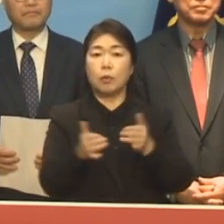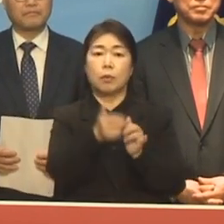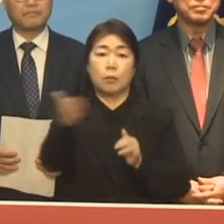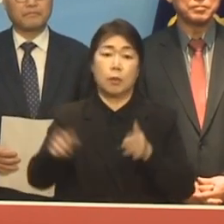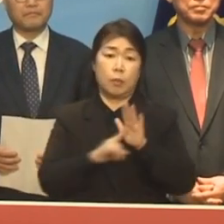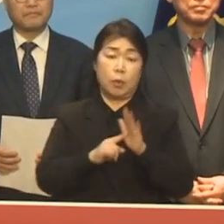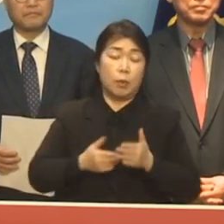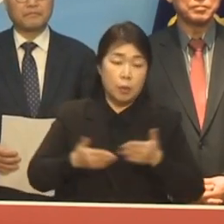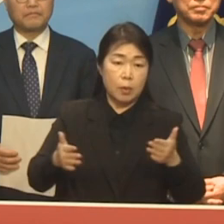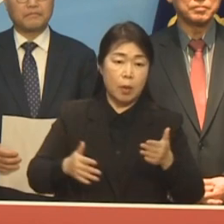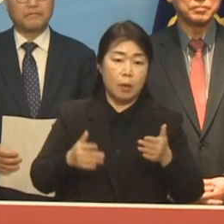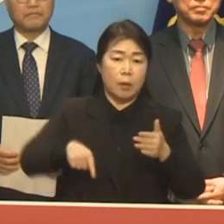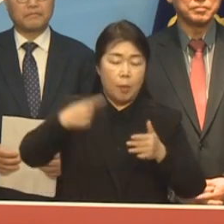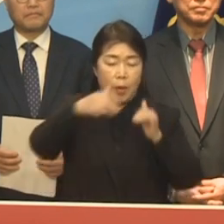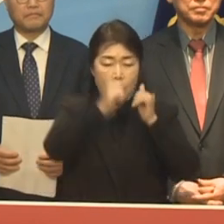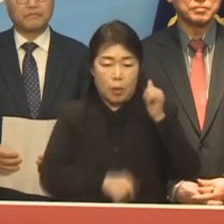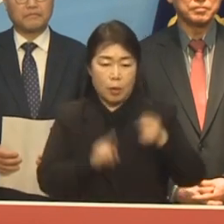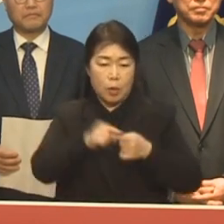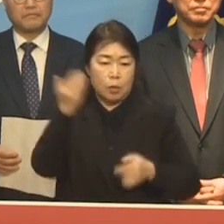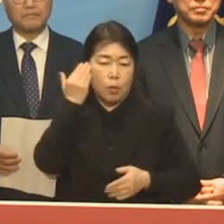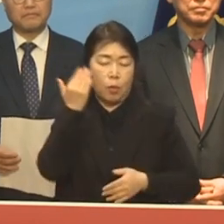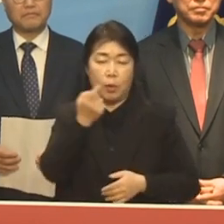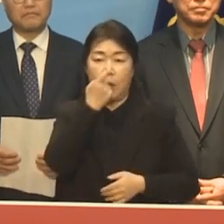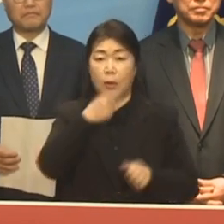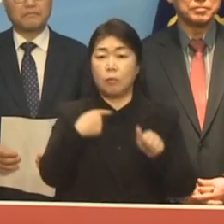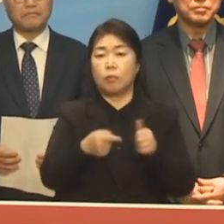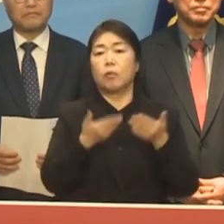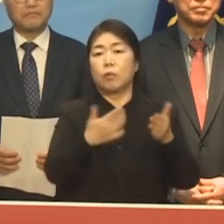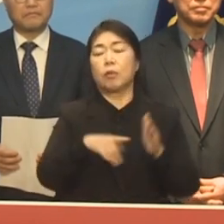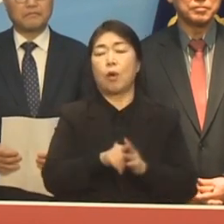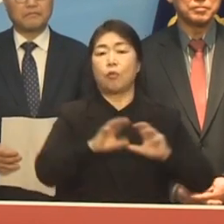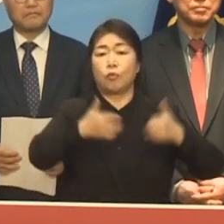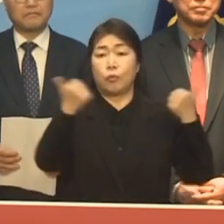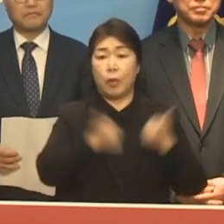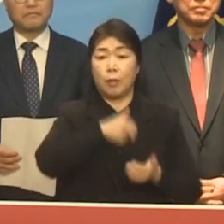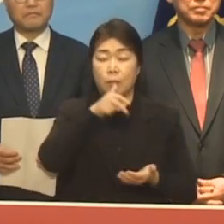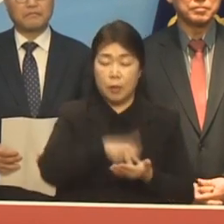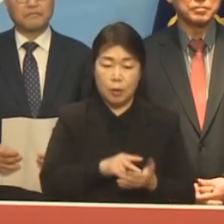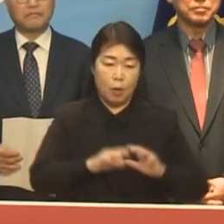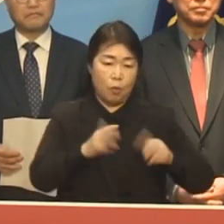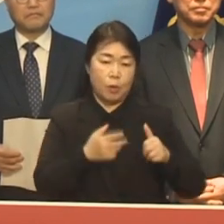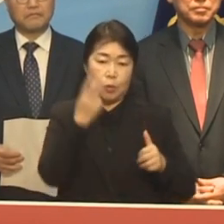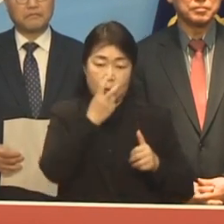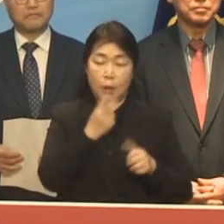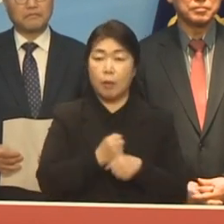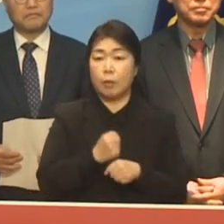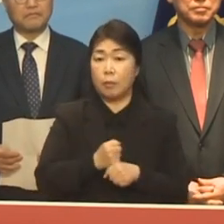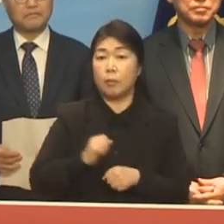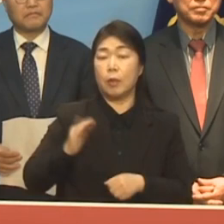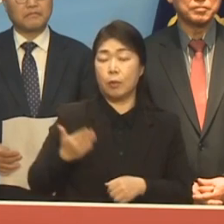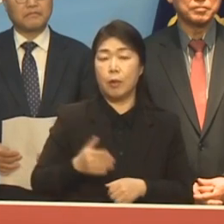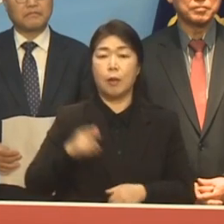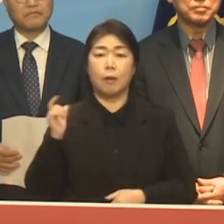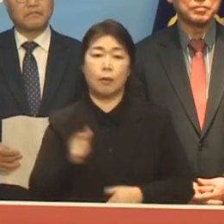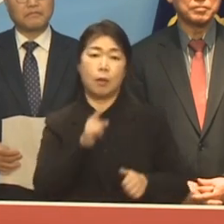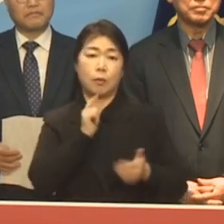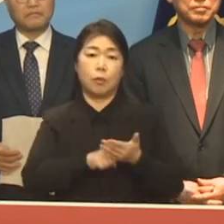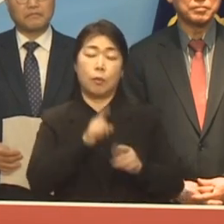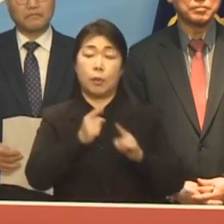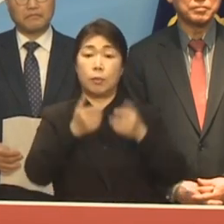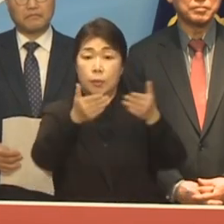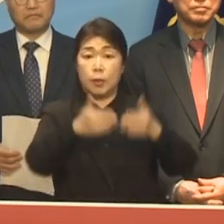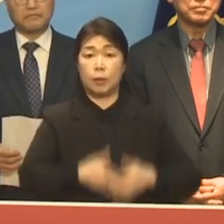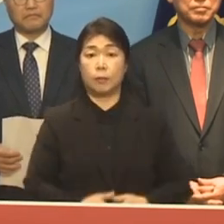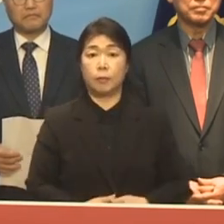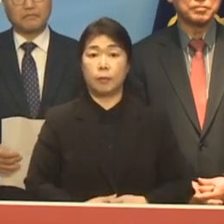알리고 후세의 역사적인 교훈으로 남기기 위해 국회 차원의 국정조사나를 개최될 것을 강력하게 촉구하는